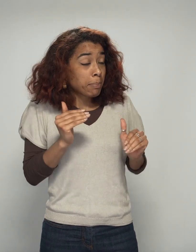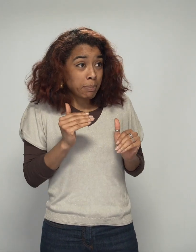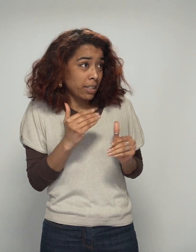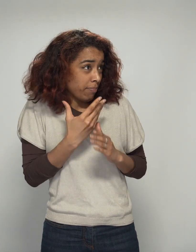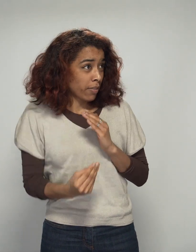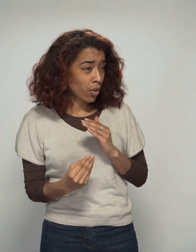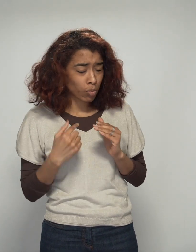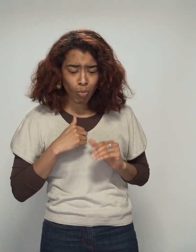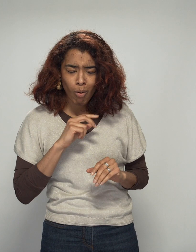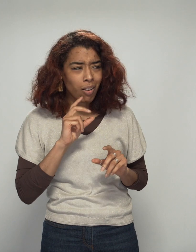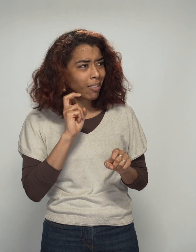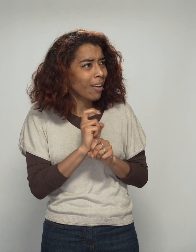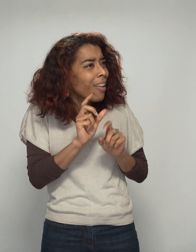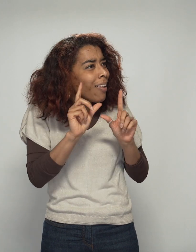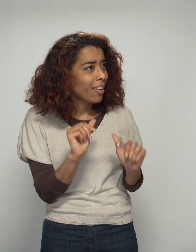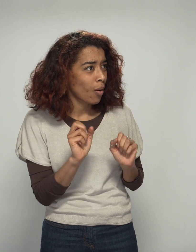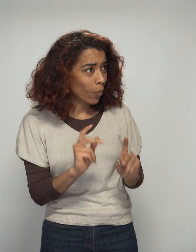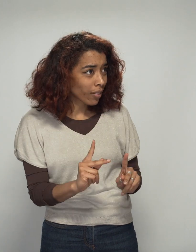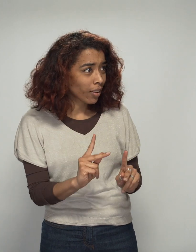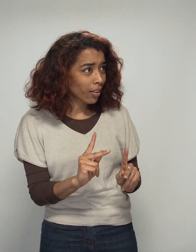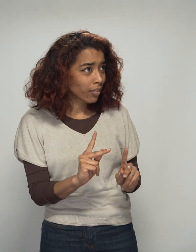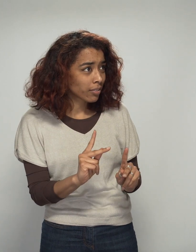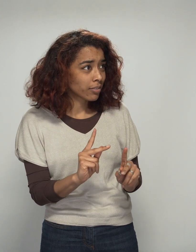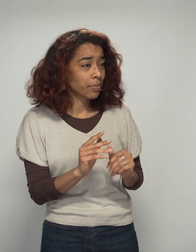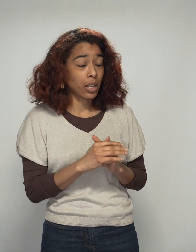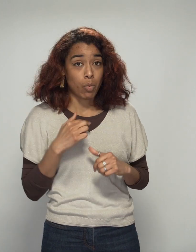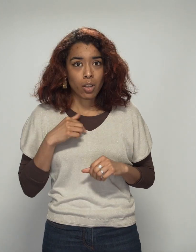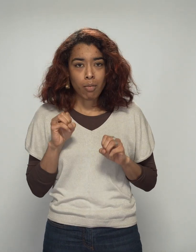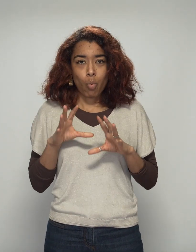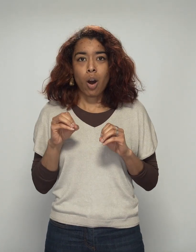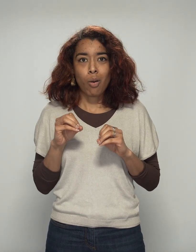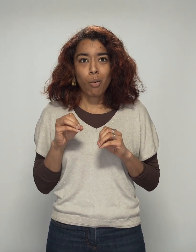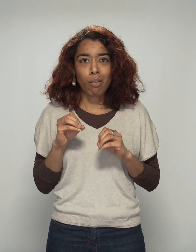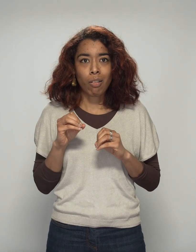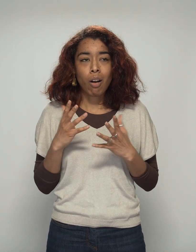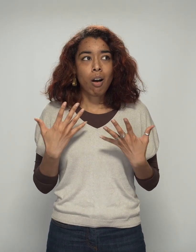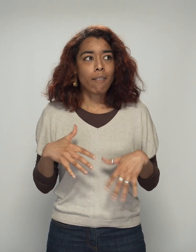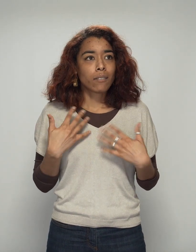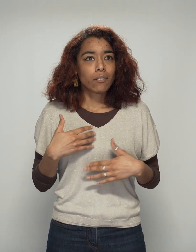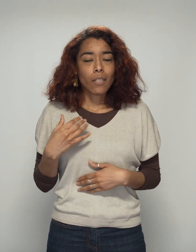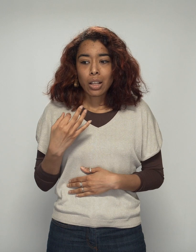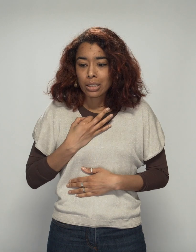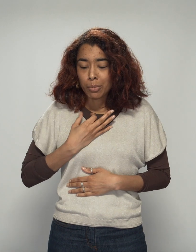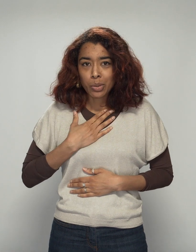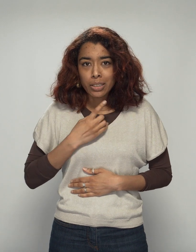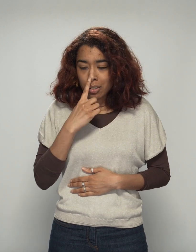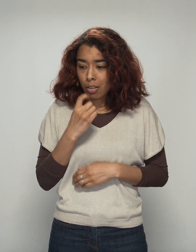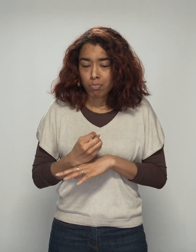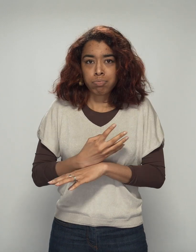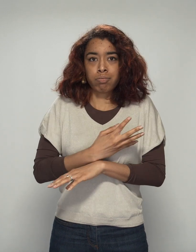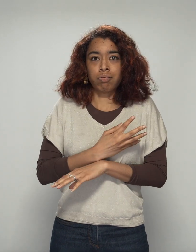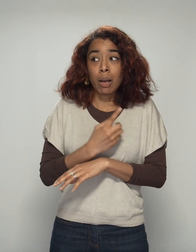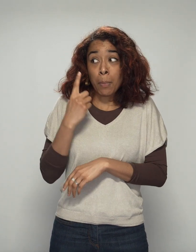le gardes pas, je vais aussi rester là et je vais te soutenir. Et là, waouh, j'étais vraiment touchée par ce que ma mère m'avait dit parce que je n'aurais jamais